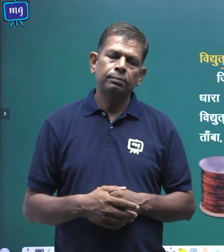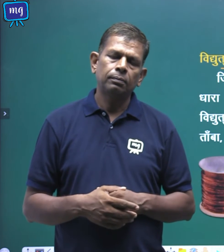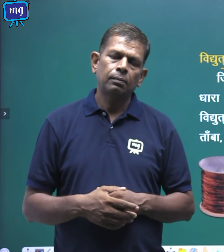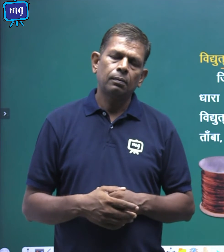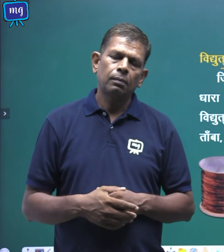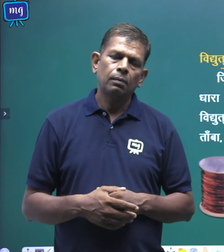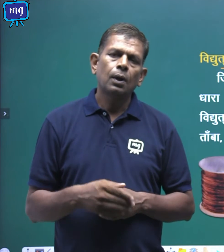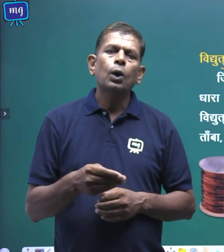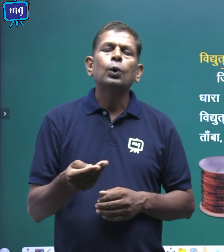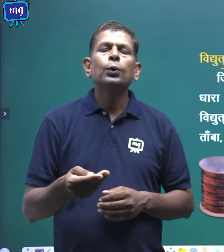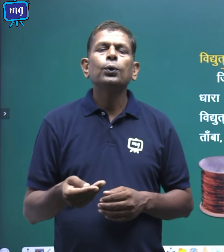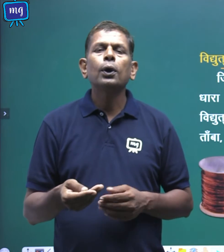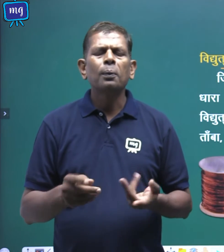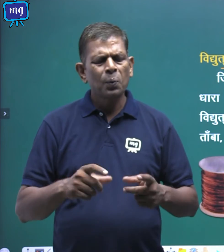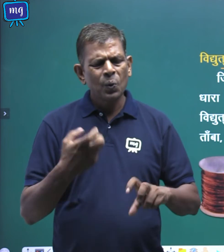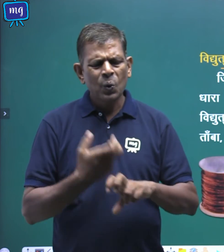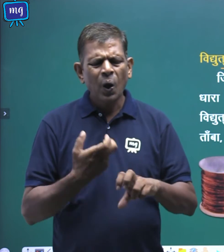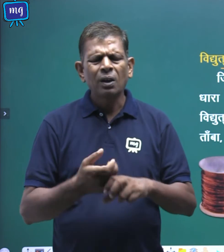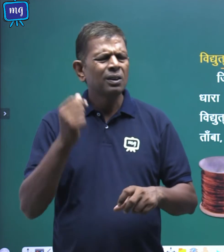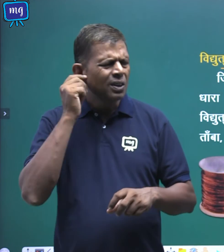जिन पदार्थों से होकर